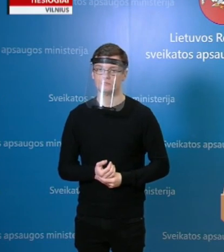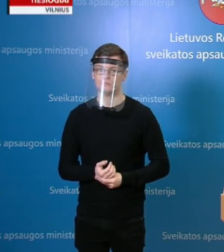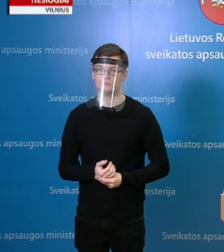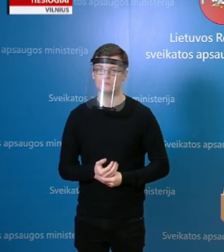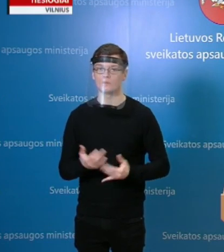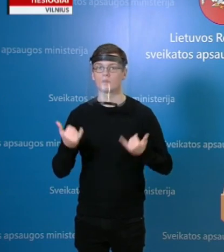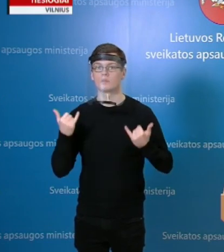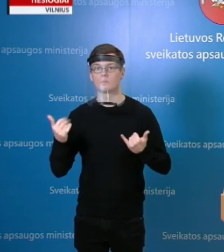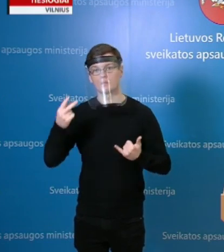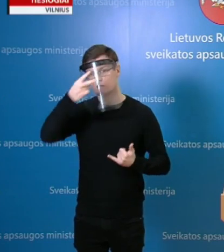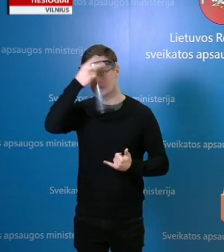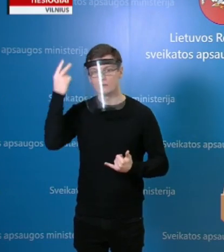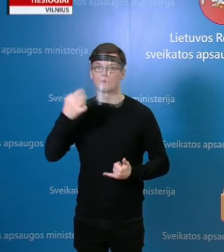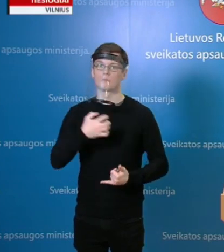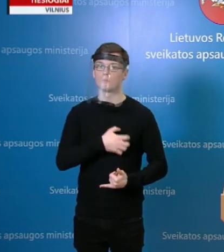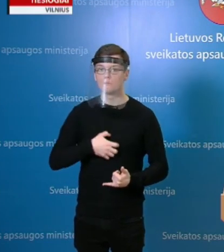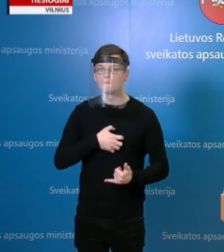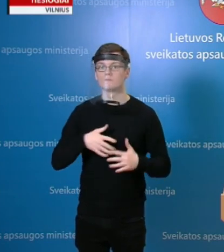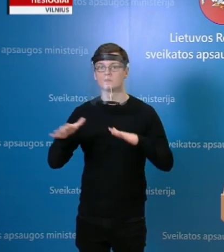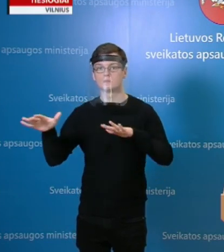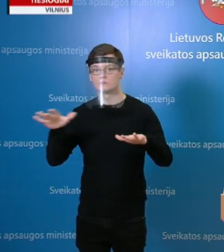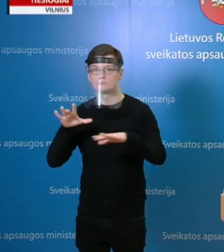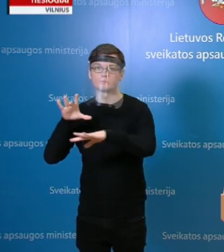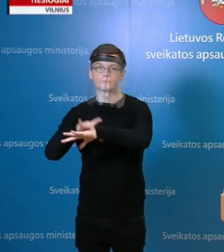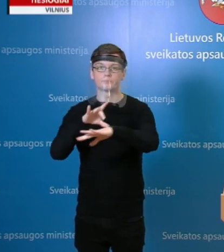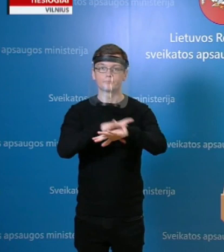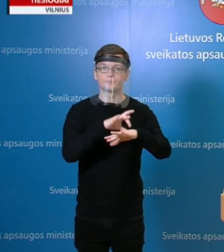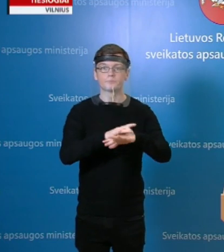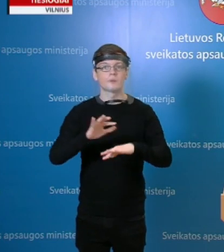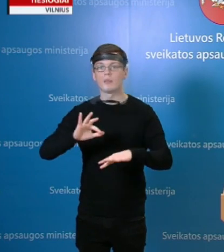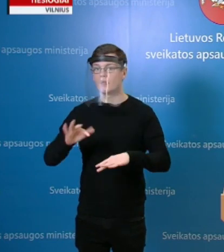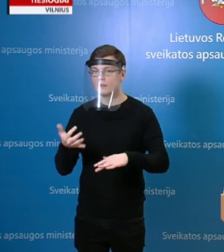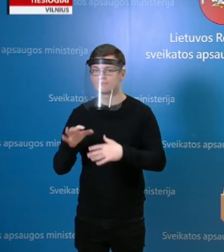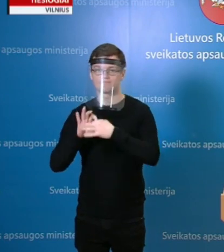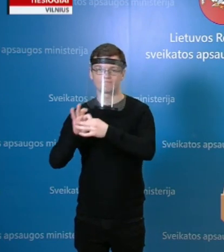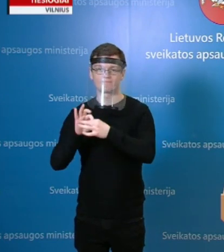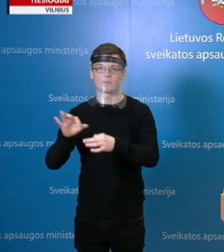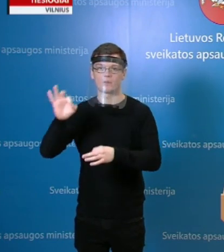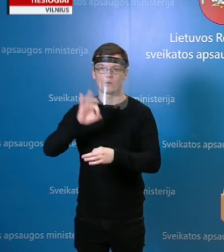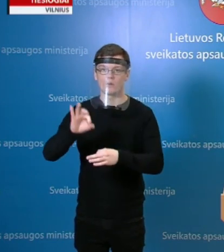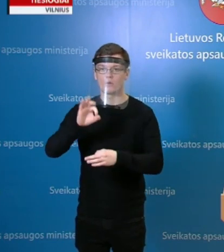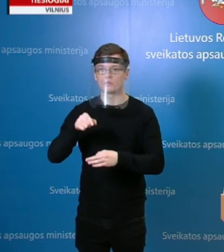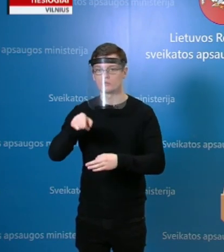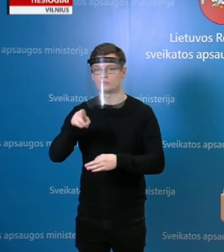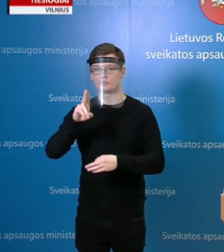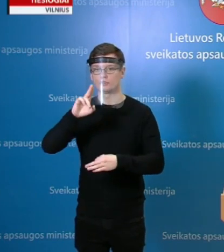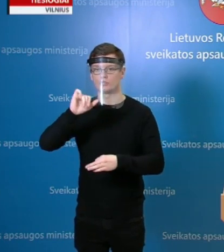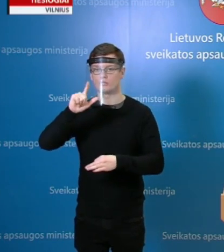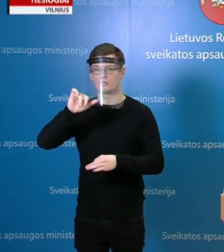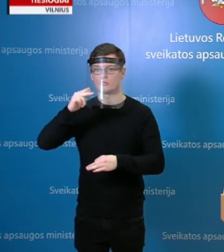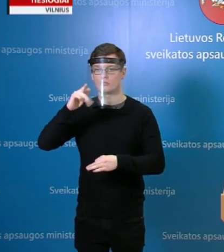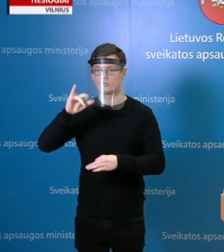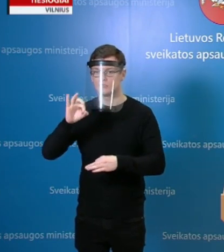Lietuvoj pagrindiniai atvejai, kurie yra nustatomi, yra susiję su tam tikrai židiniais, ar tai būtų asmens